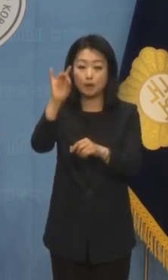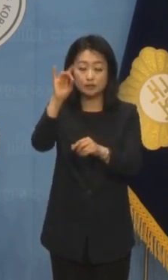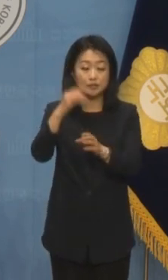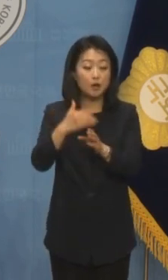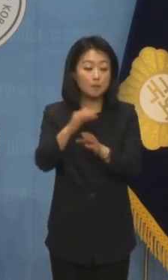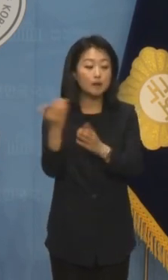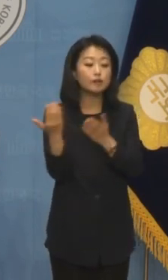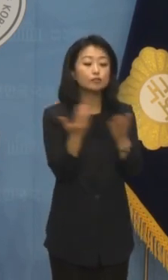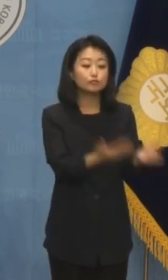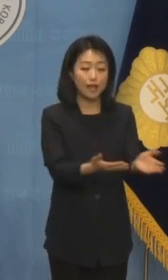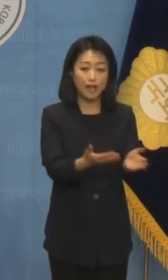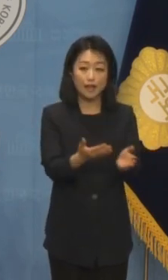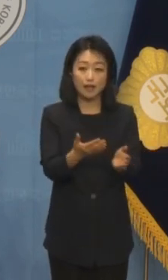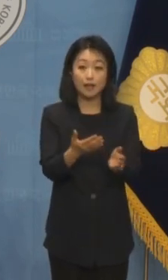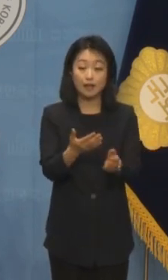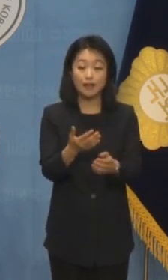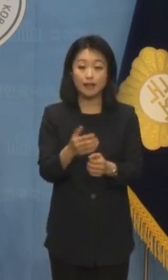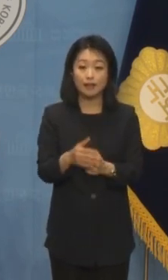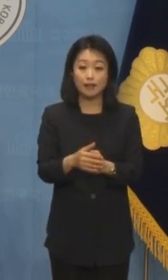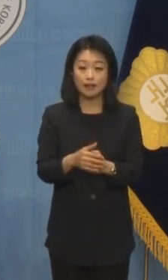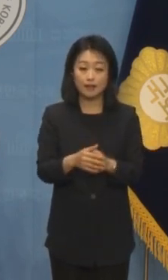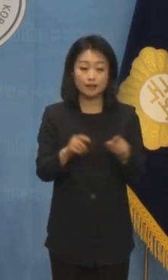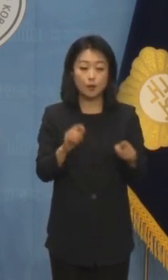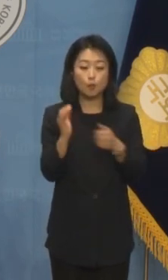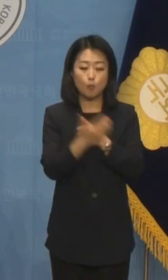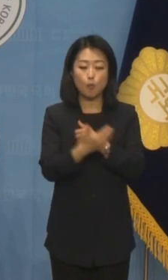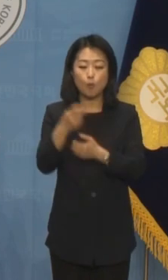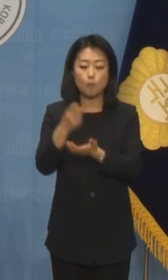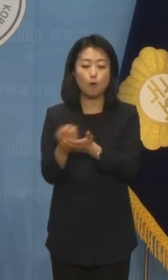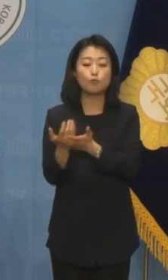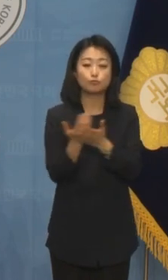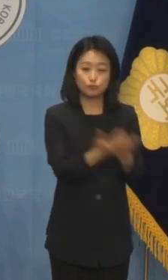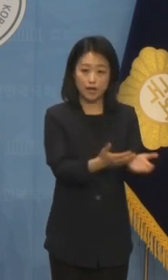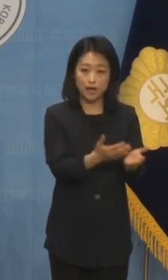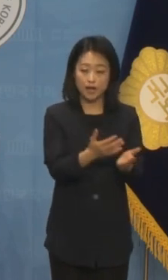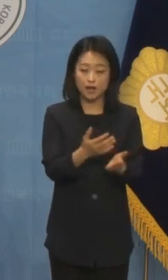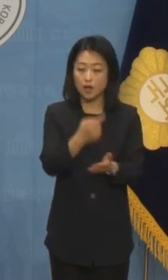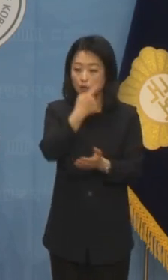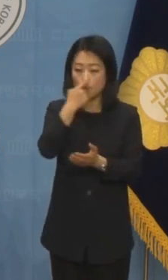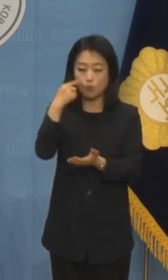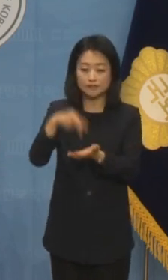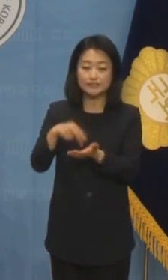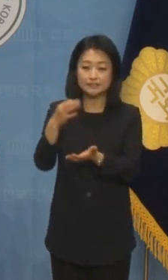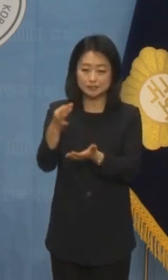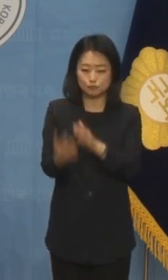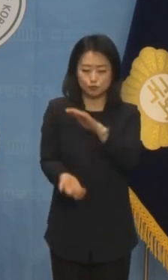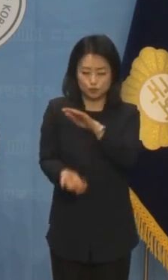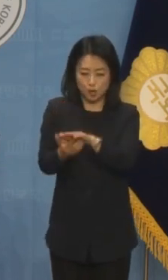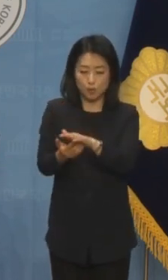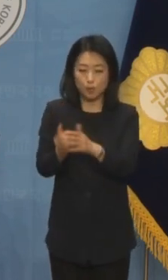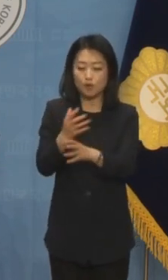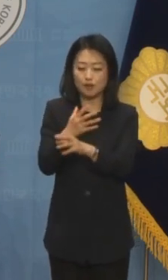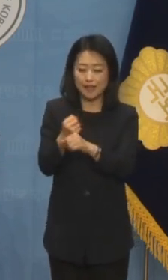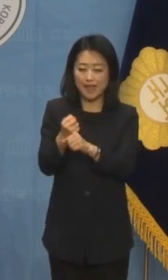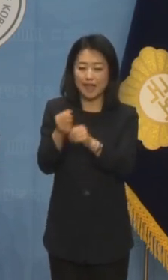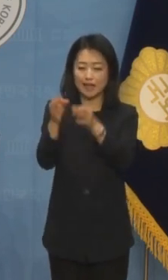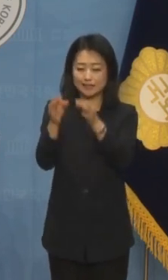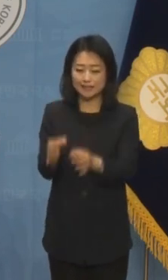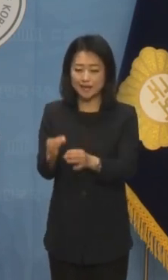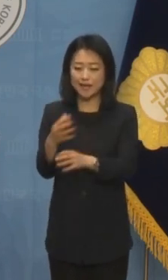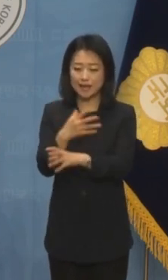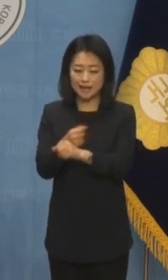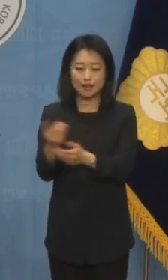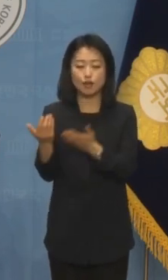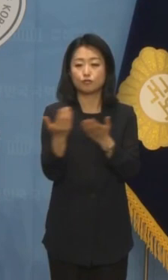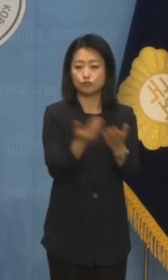받을 수 있게끔 소액 임차인 보호법상 보증금 최대 규모로 자기가 임대차 계약서를 다시 다운 작성을